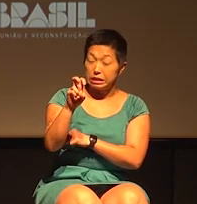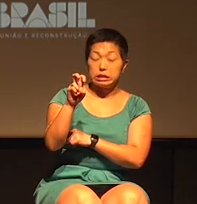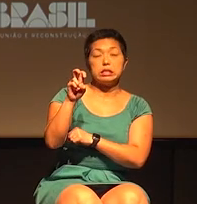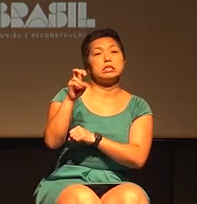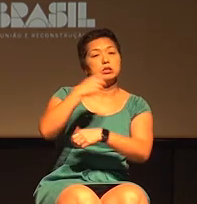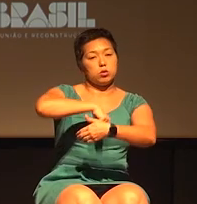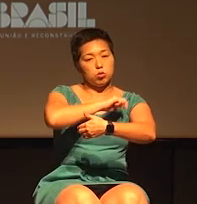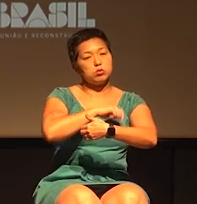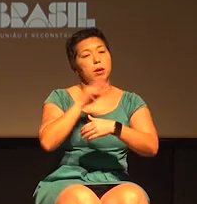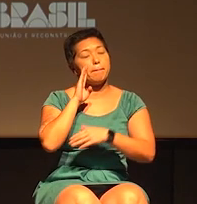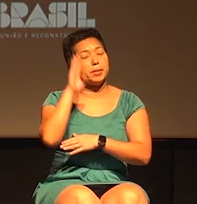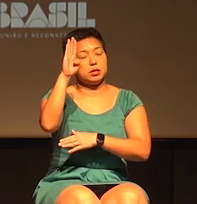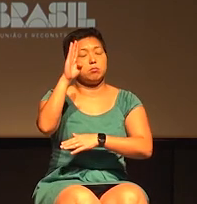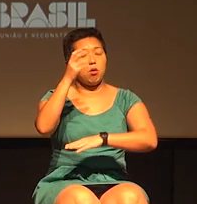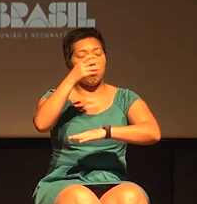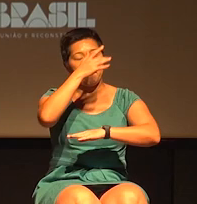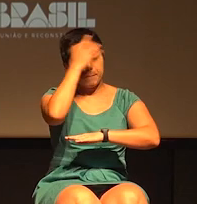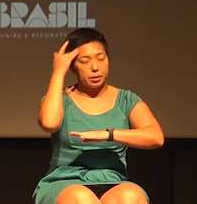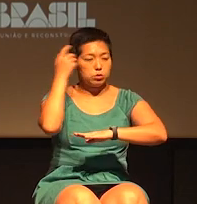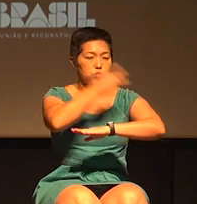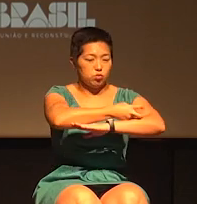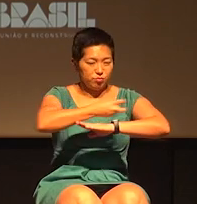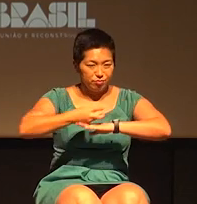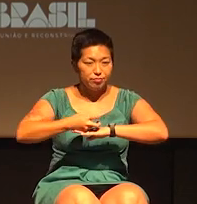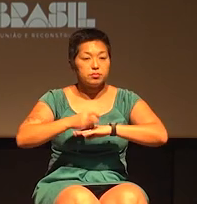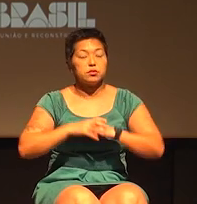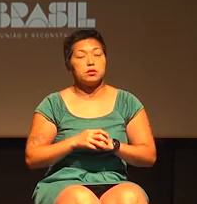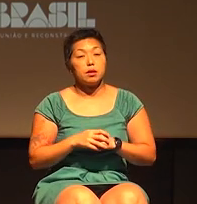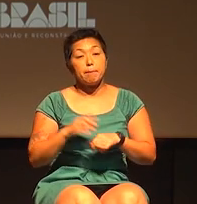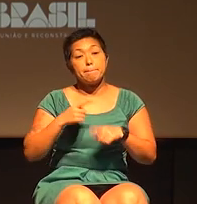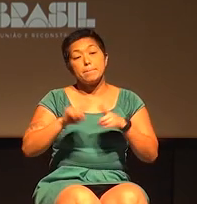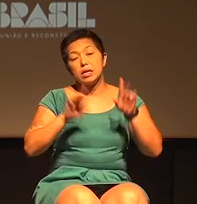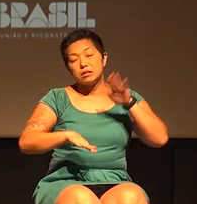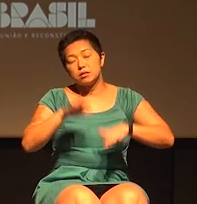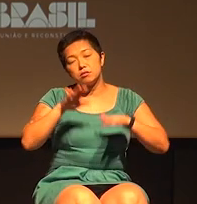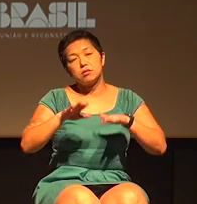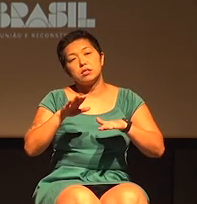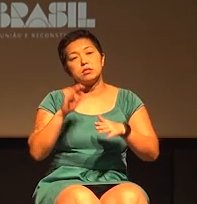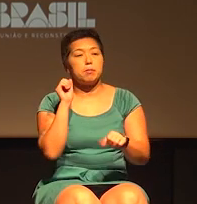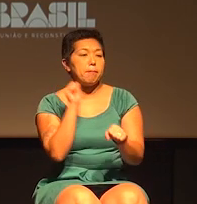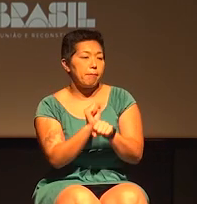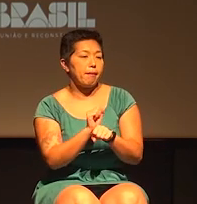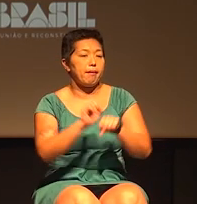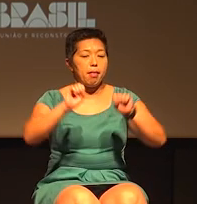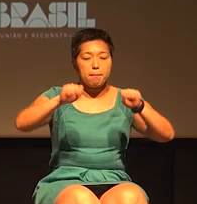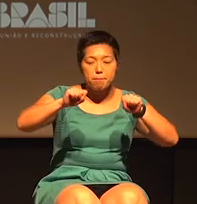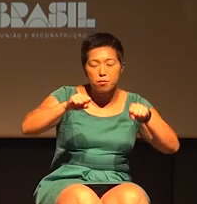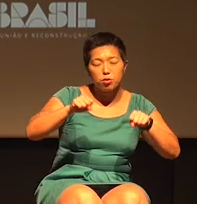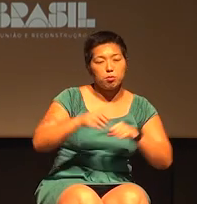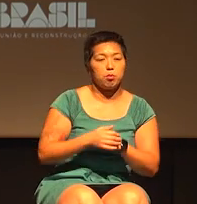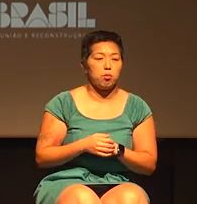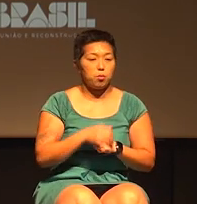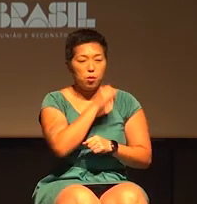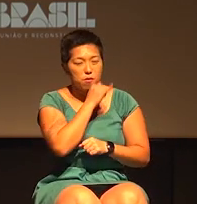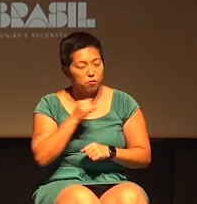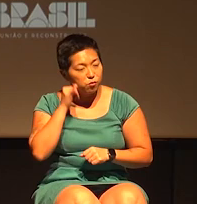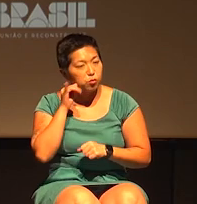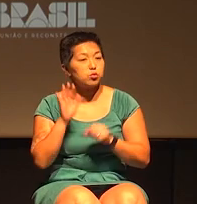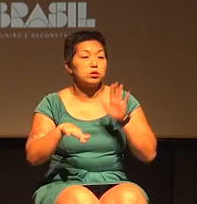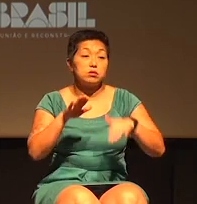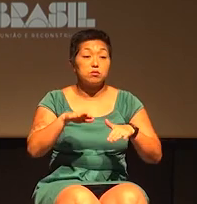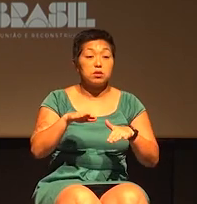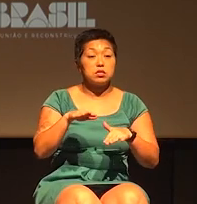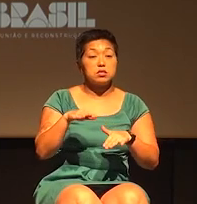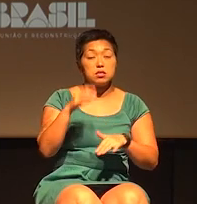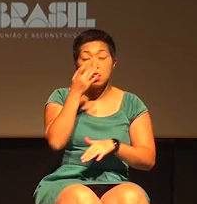população de rua mas do mesmo jeito que a Soninha falou vez por outra para um um um motoboy para o o pessoal da coleta de lixo vai lá que eles